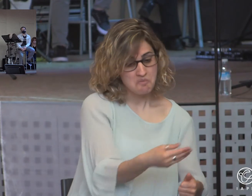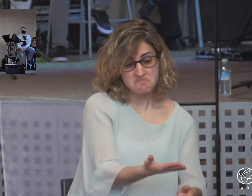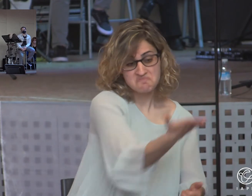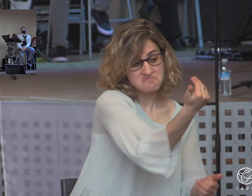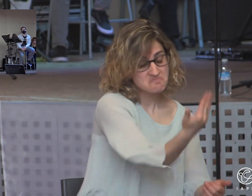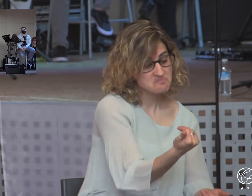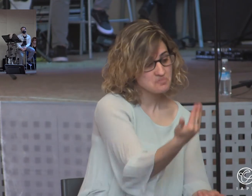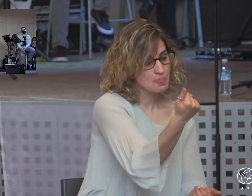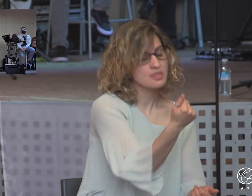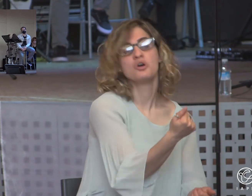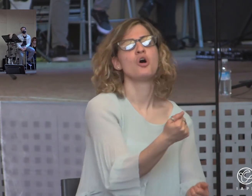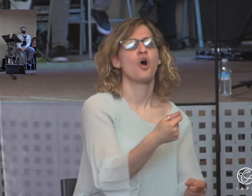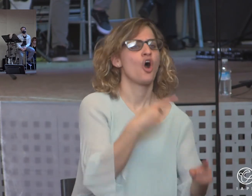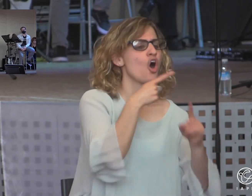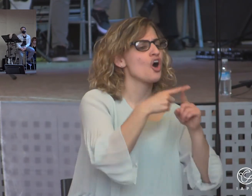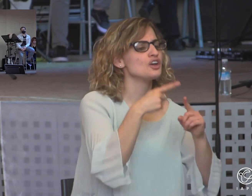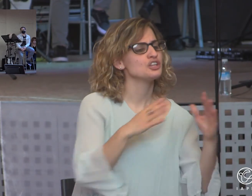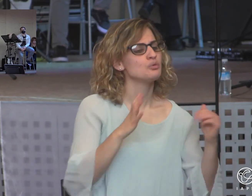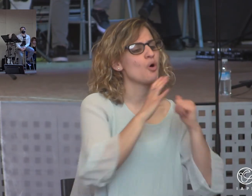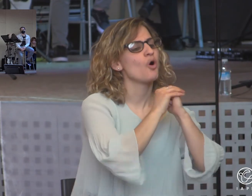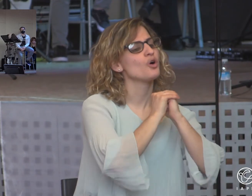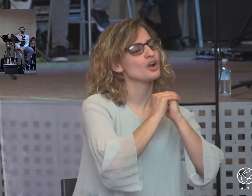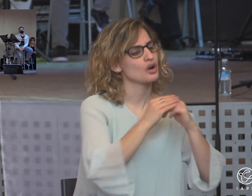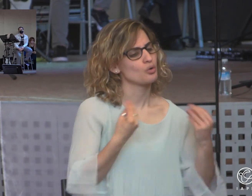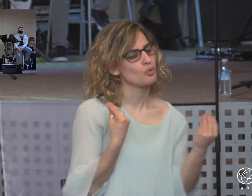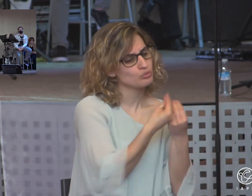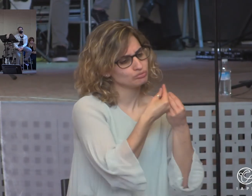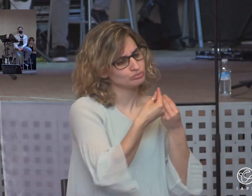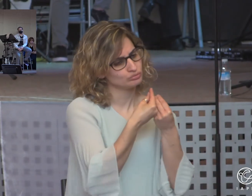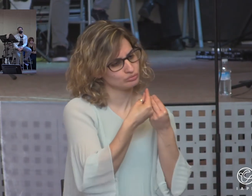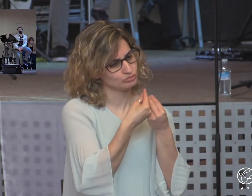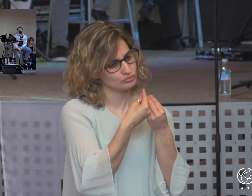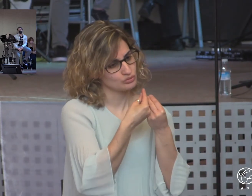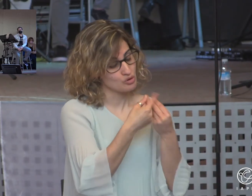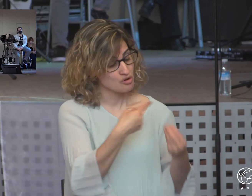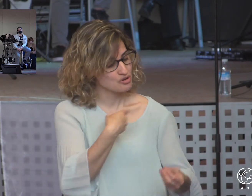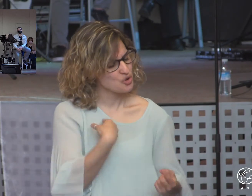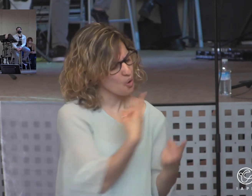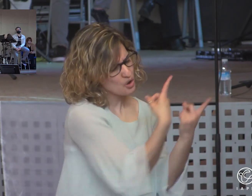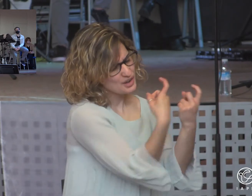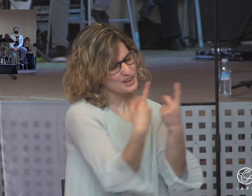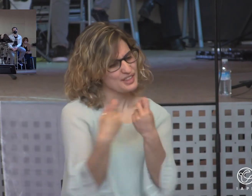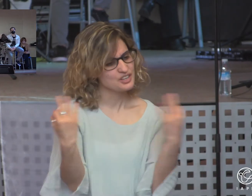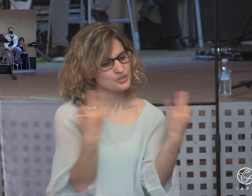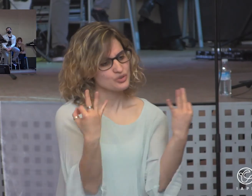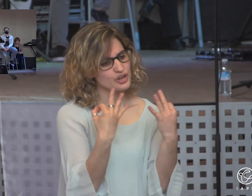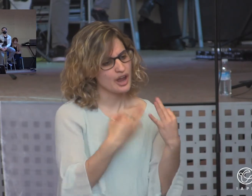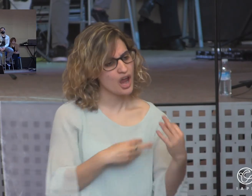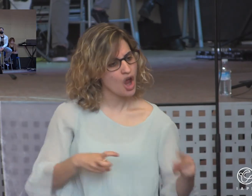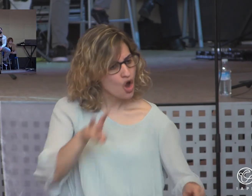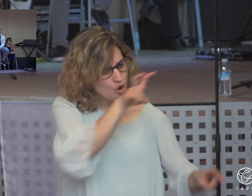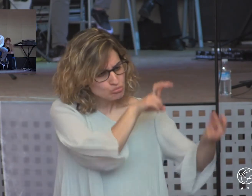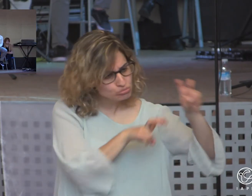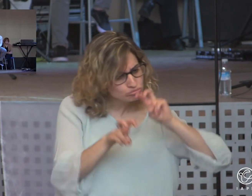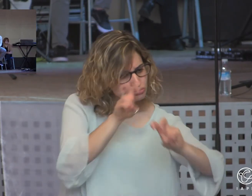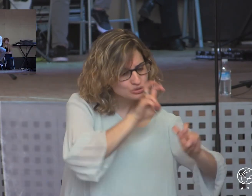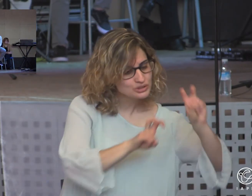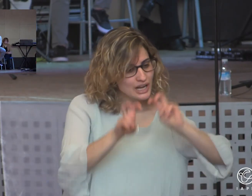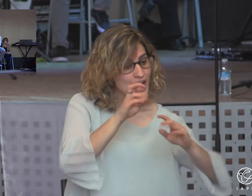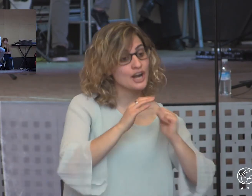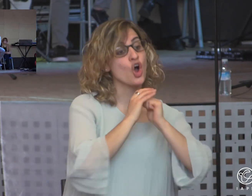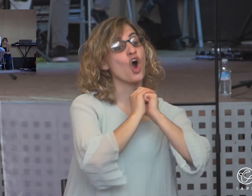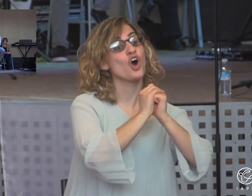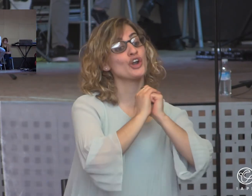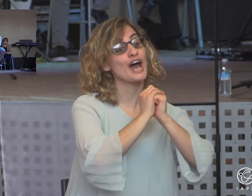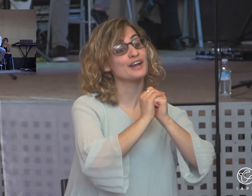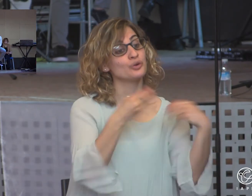Tú y yo necesitamos en esta celebración buscar con Jesús. Jesús sigue diciéndote, ven